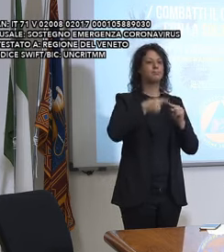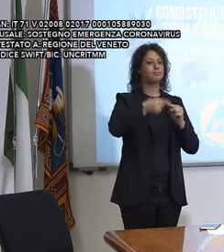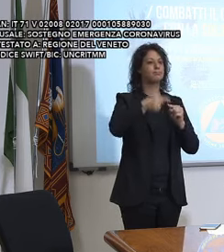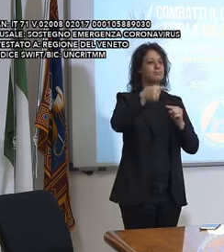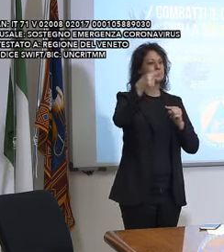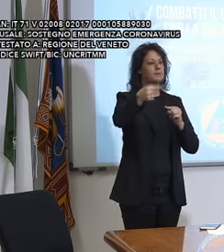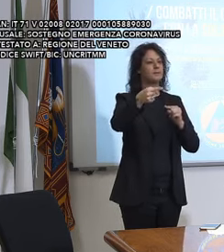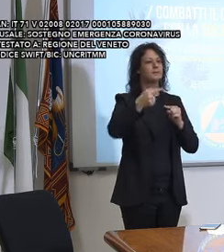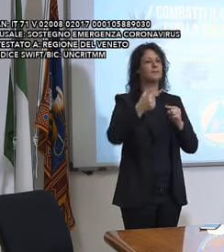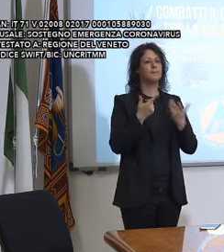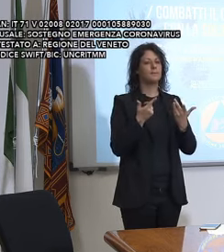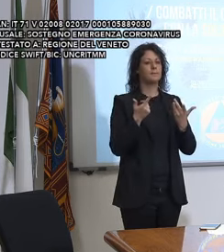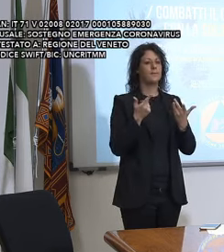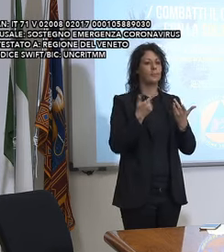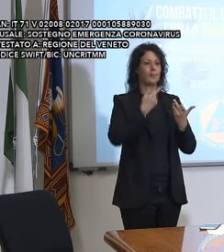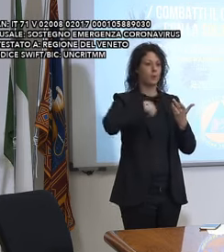di